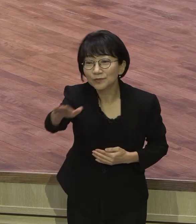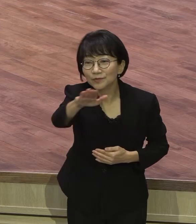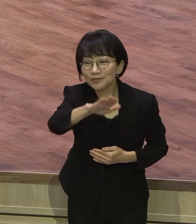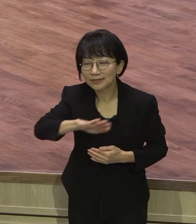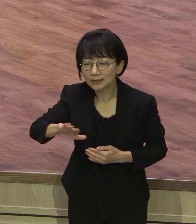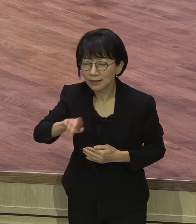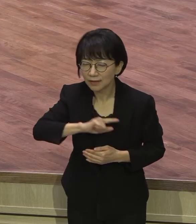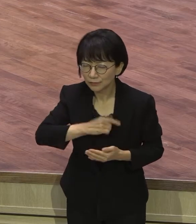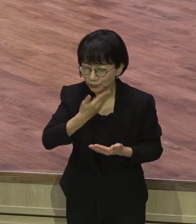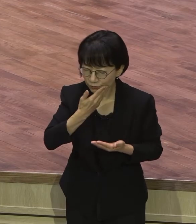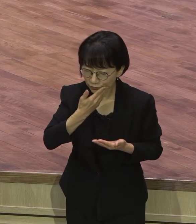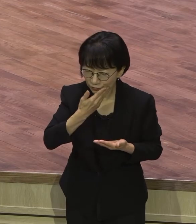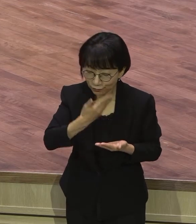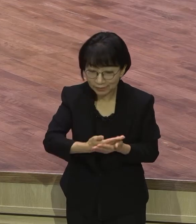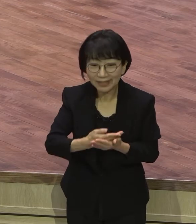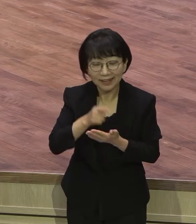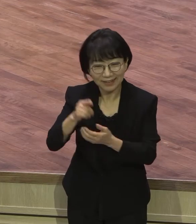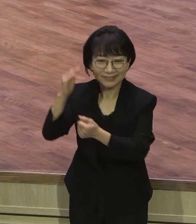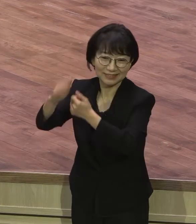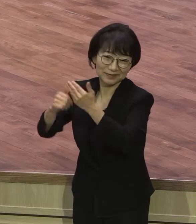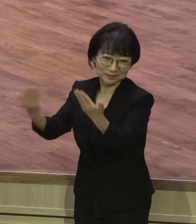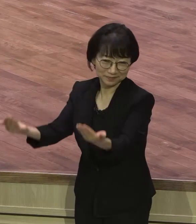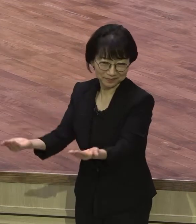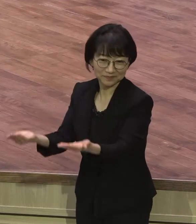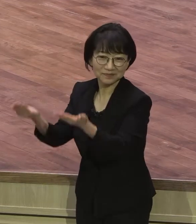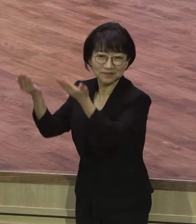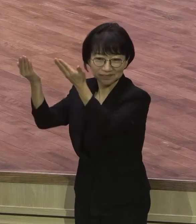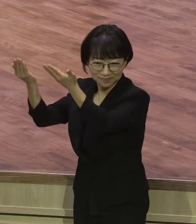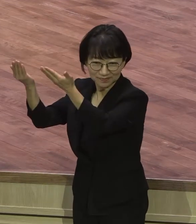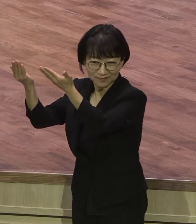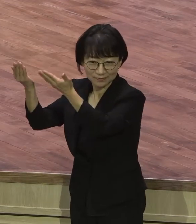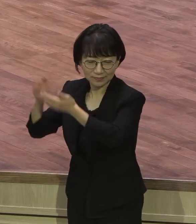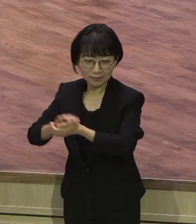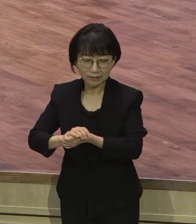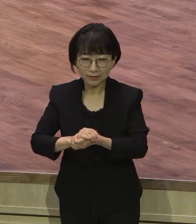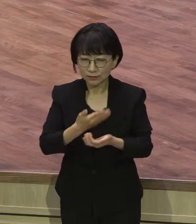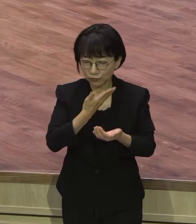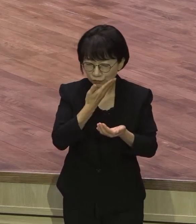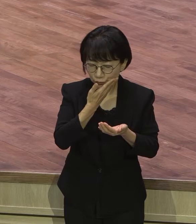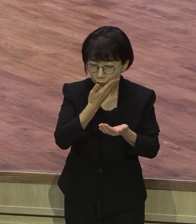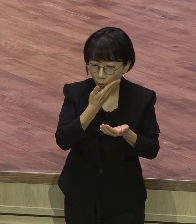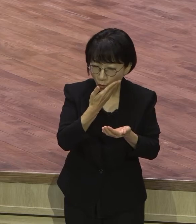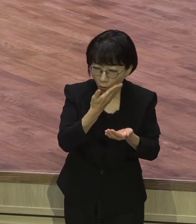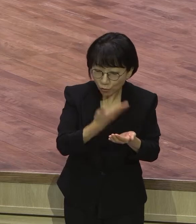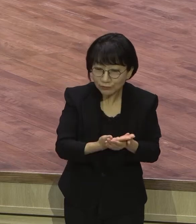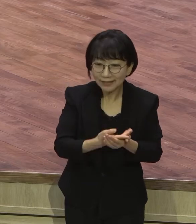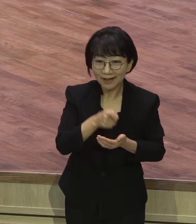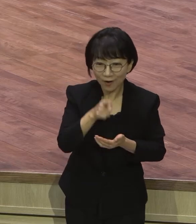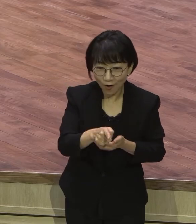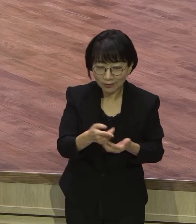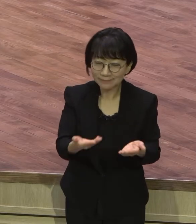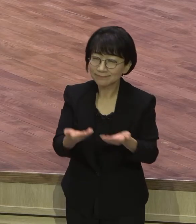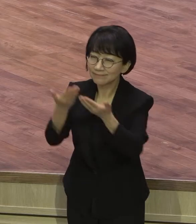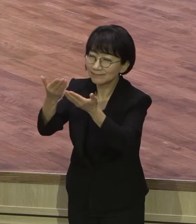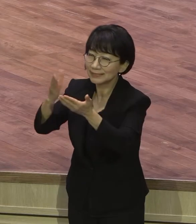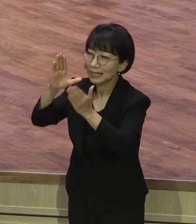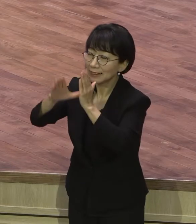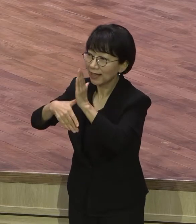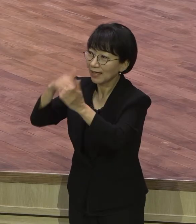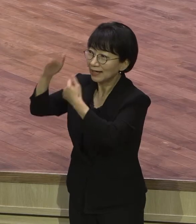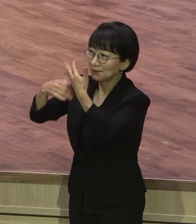가장 소중한 것을 하나님께 드려야 된다 그런 말이에요. 소중한 것을 하나님께 드리는 그 중심을 보고